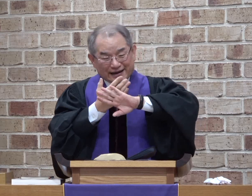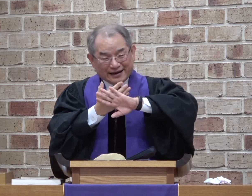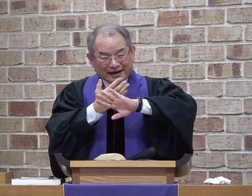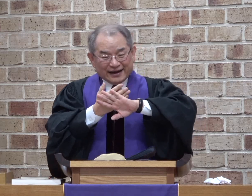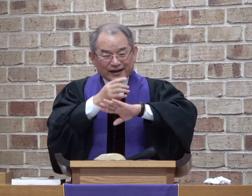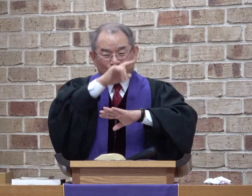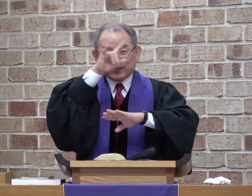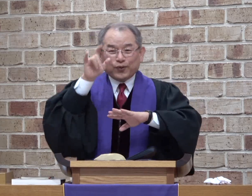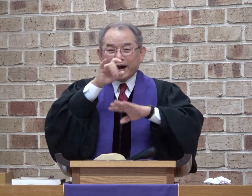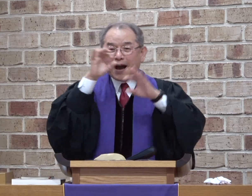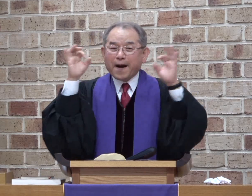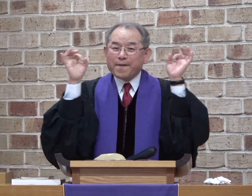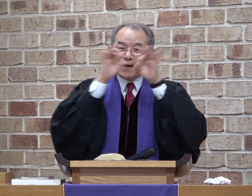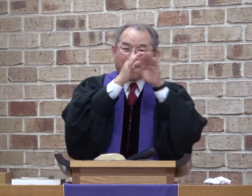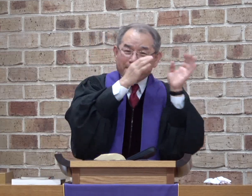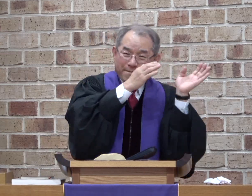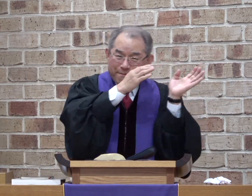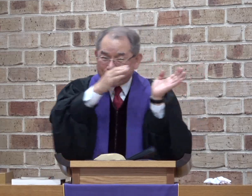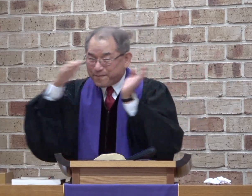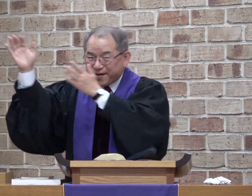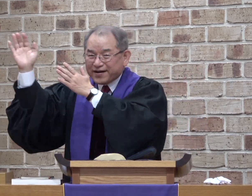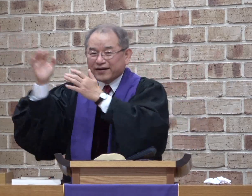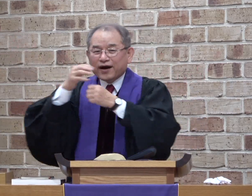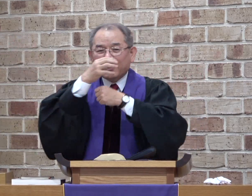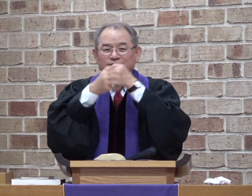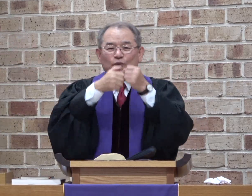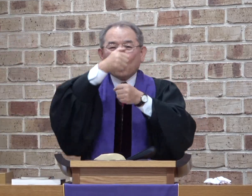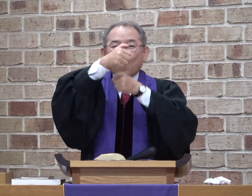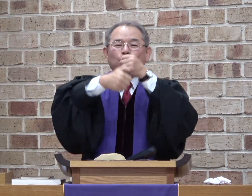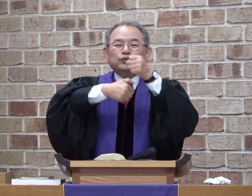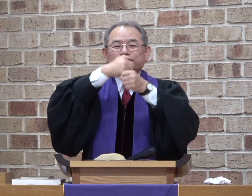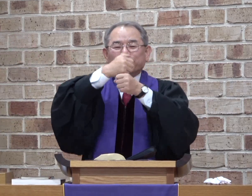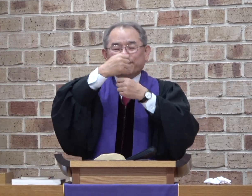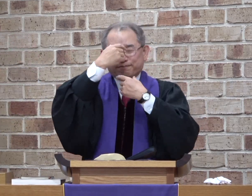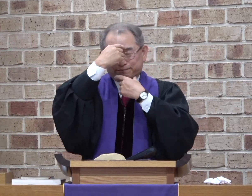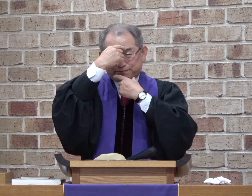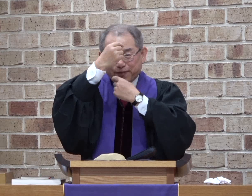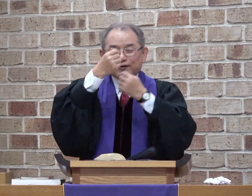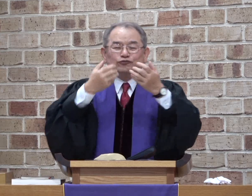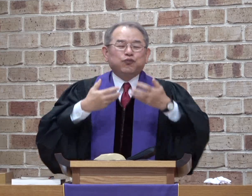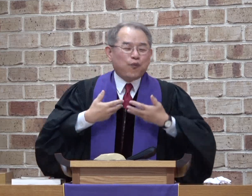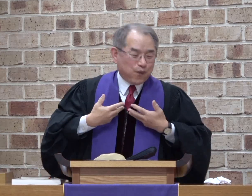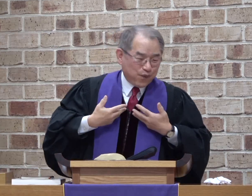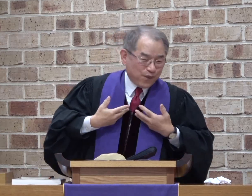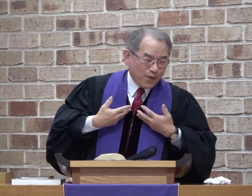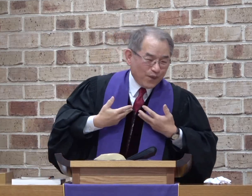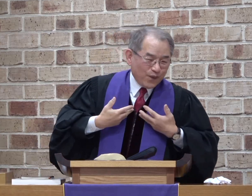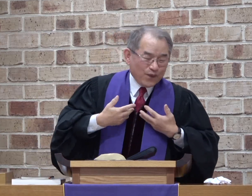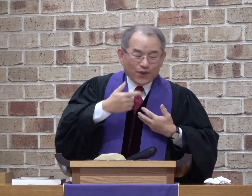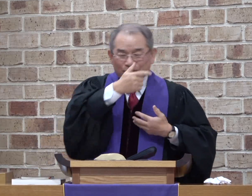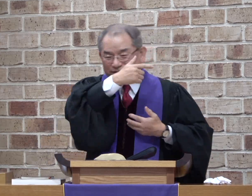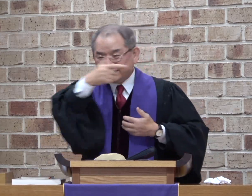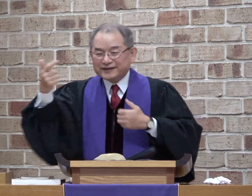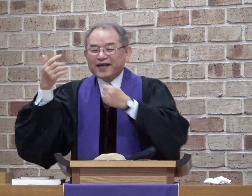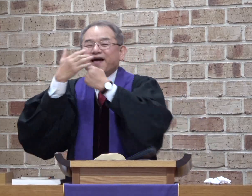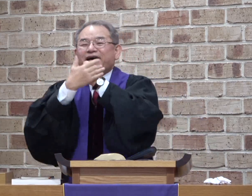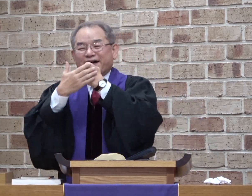코로나가 지난 후에 50년을 맞게 해주셨습니다. 큰 은혜입니다.